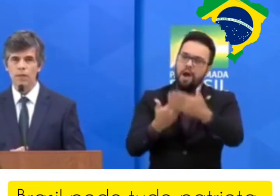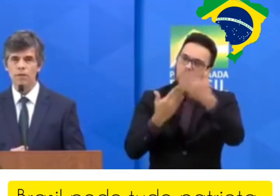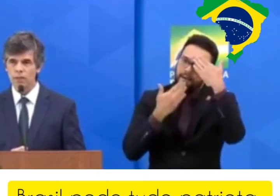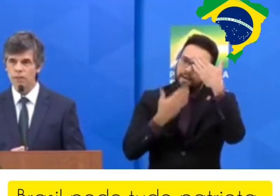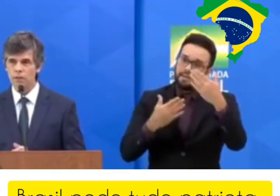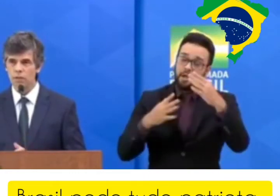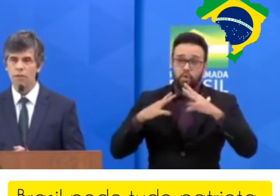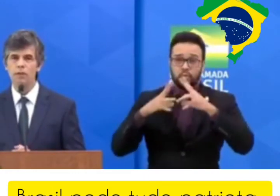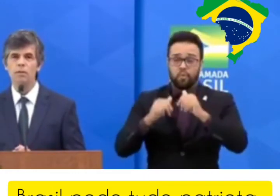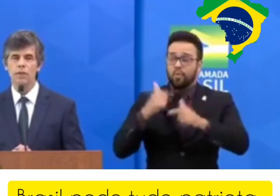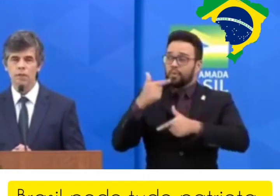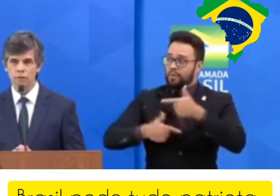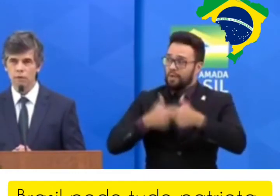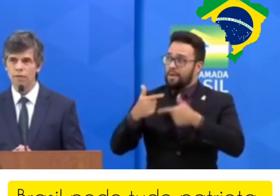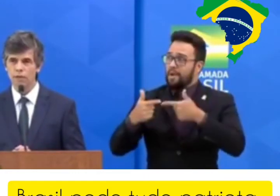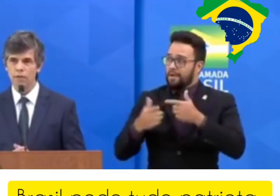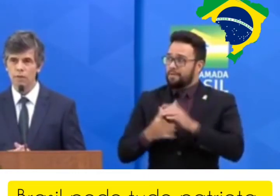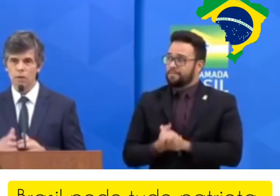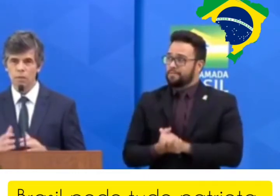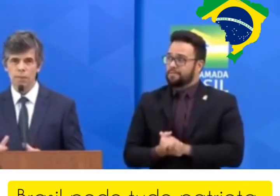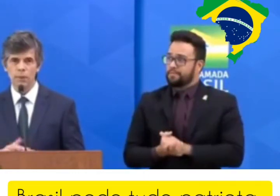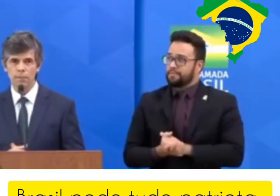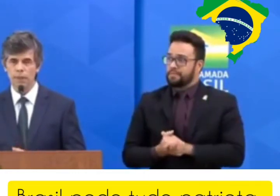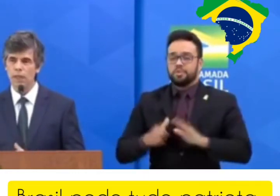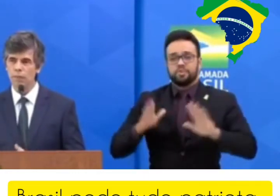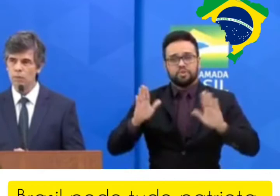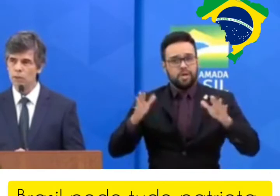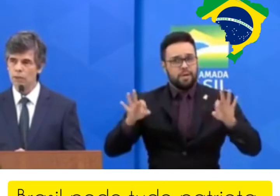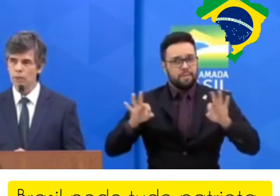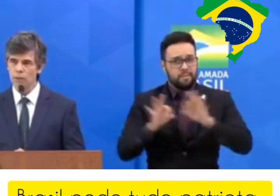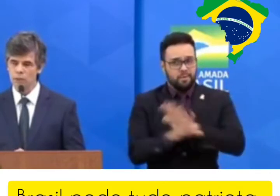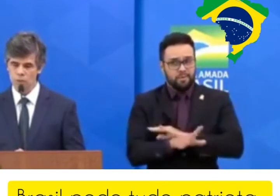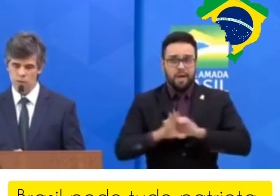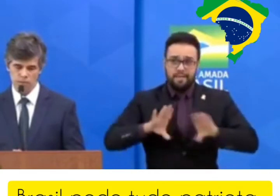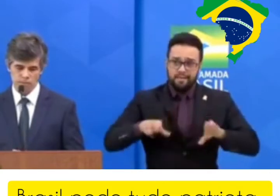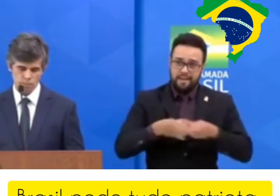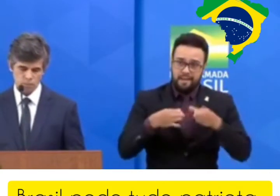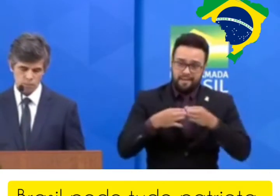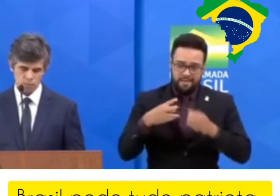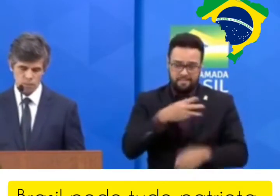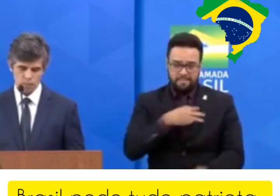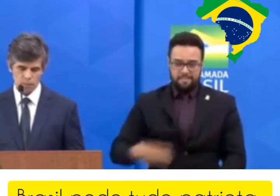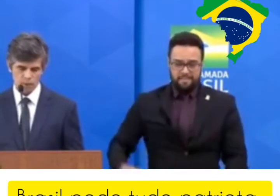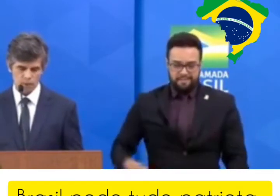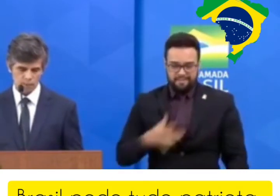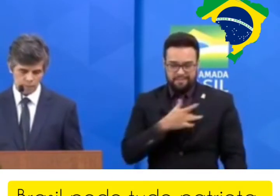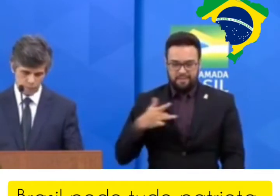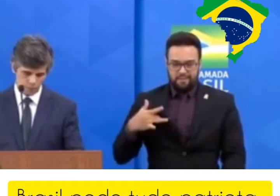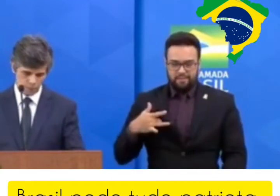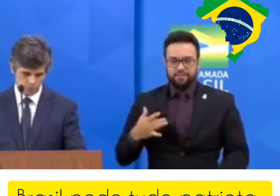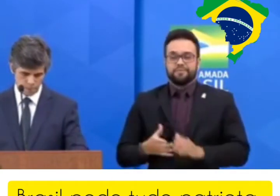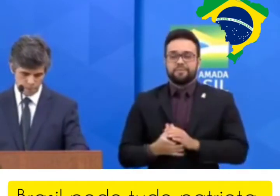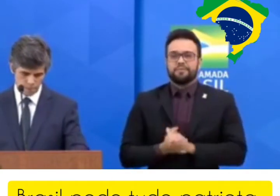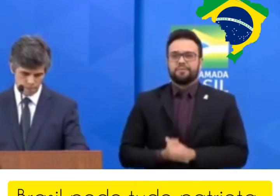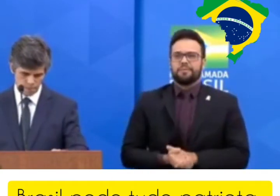trabalho que vem sendo feito e que foi feito pela equipe do Ministério da Saúde.